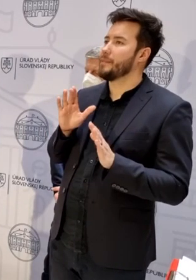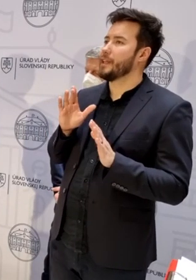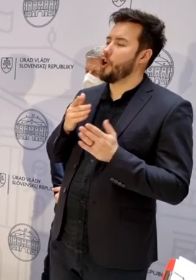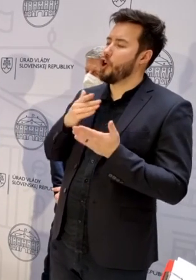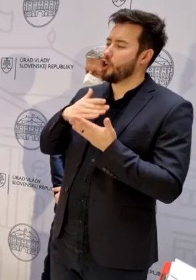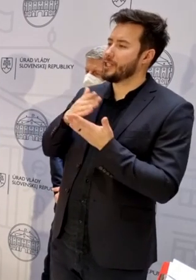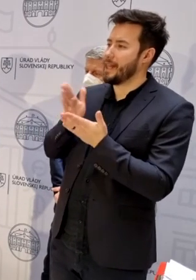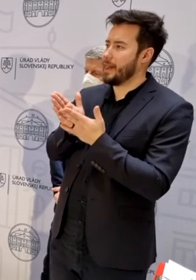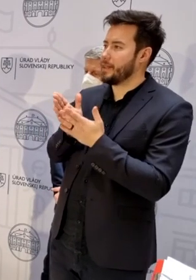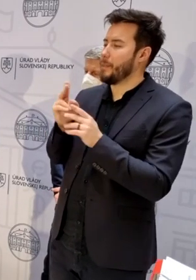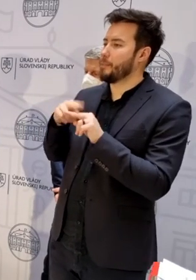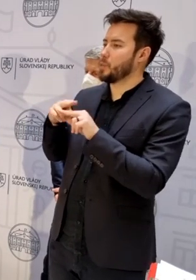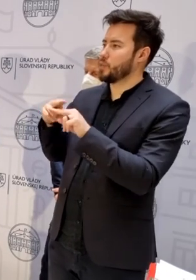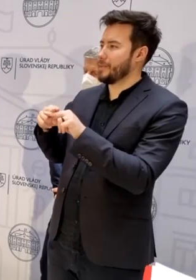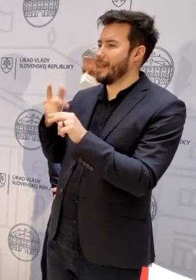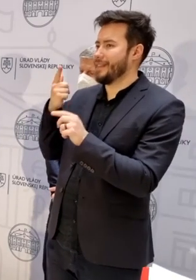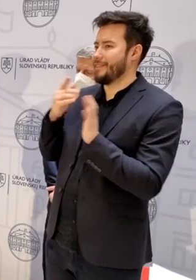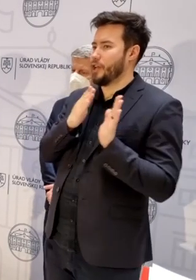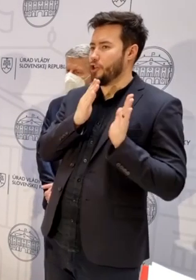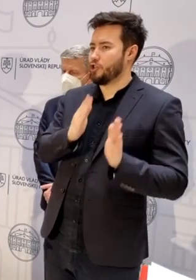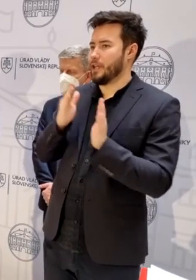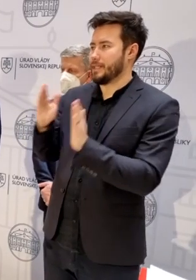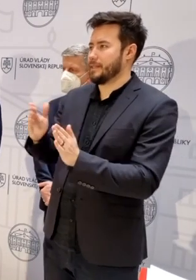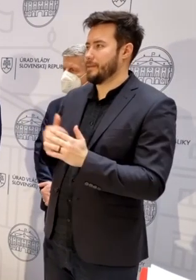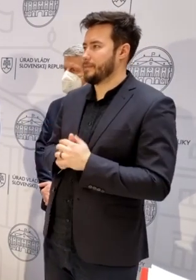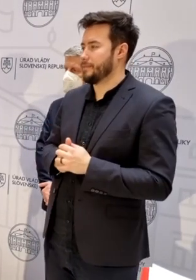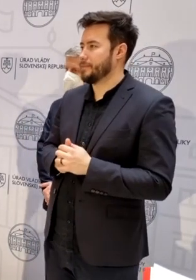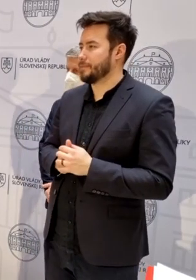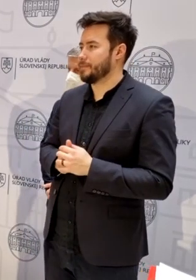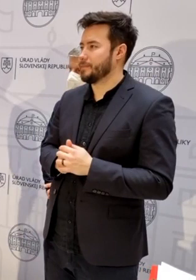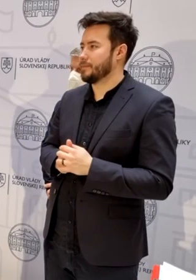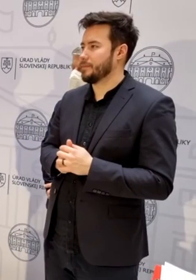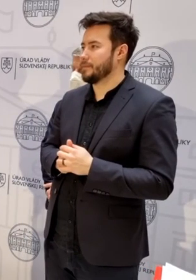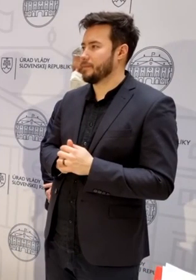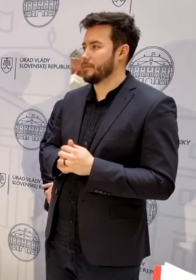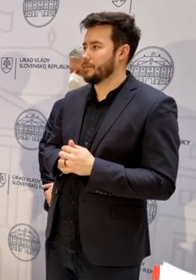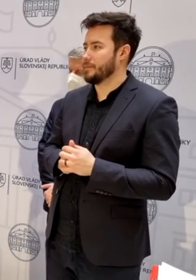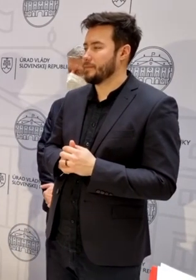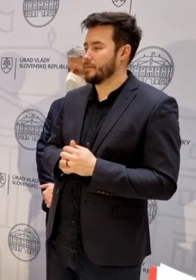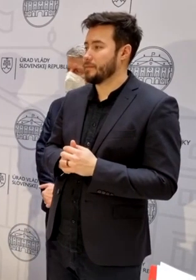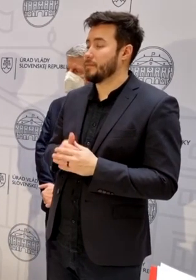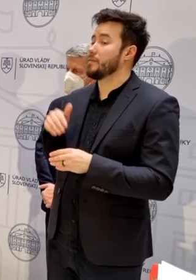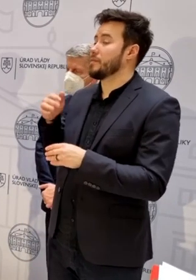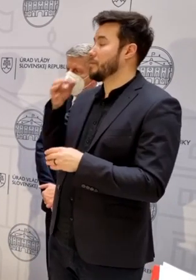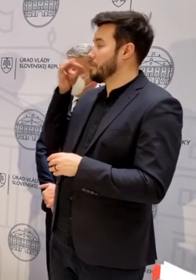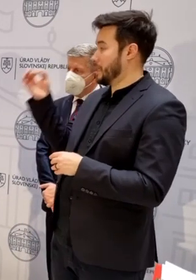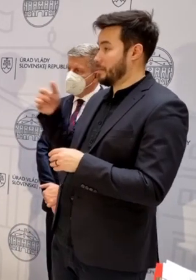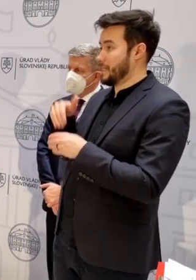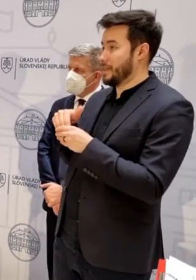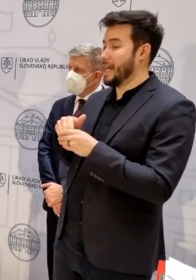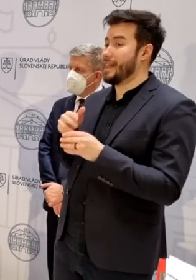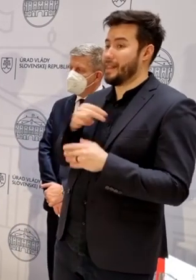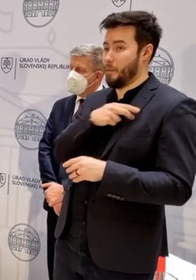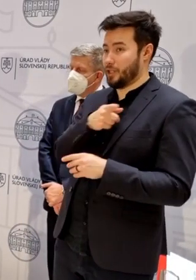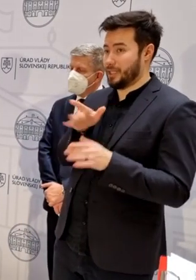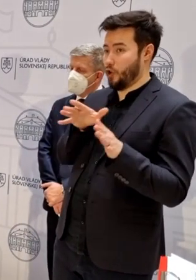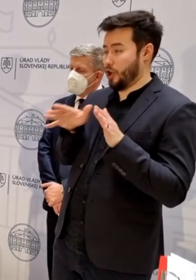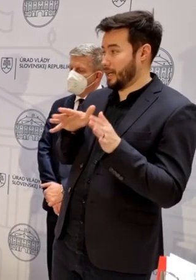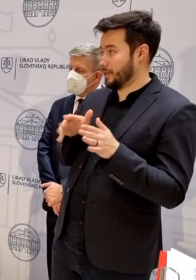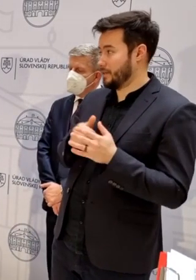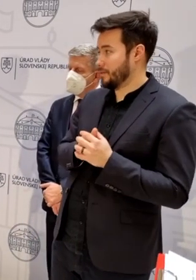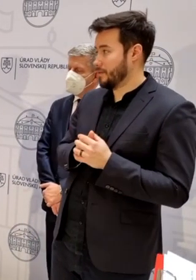možno na nejaké dve etapy. Čiže cieľom je najmä ochrániť nemocnice, kde by sa mohli, kam by sa mohli dostať tí seniori?